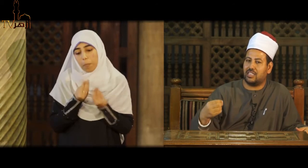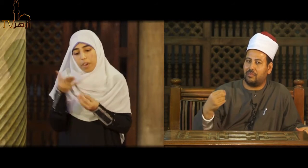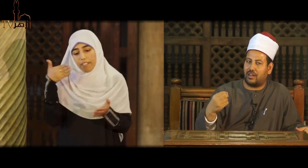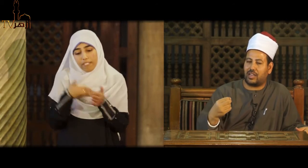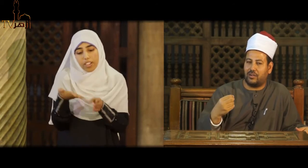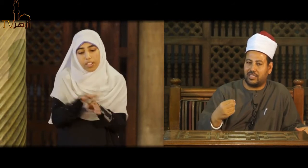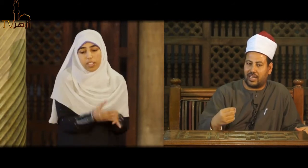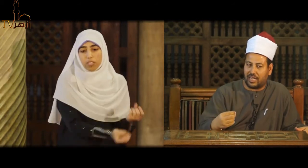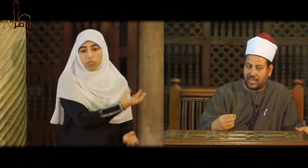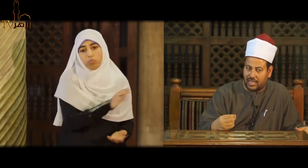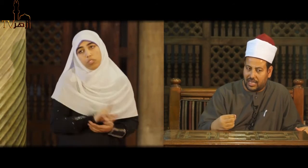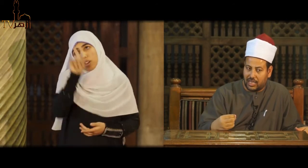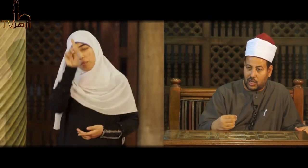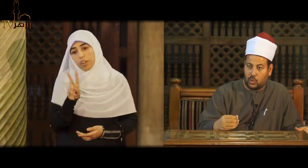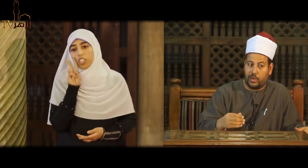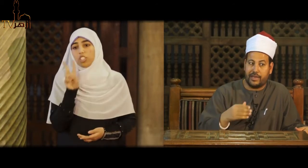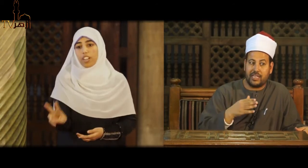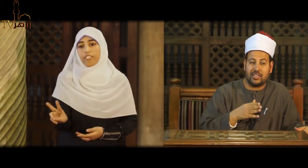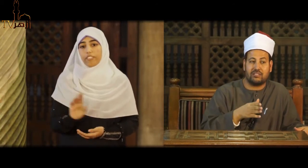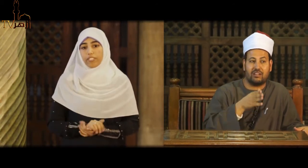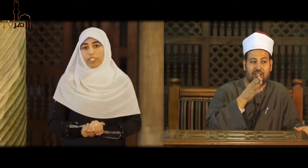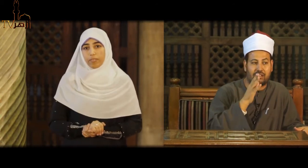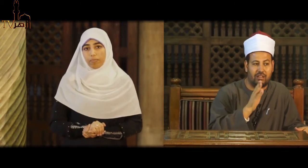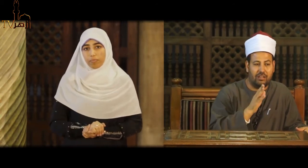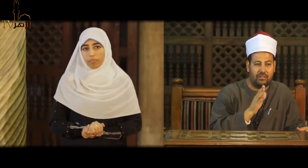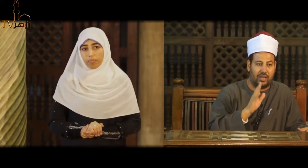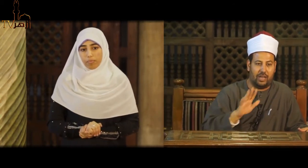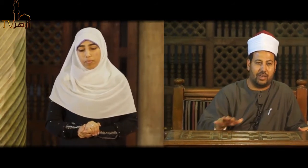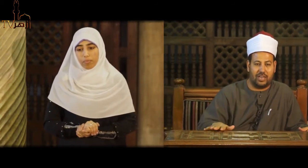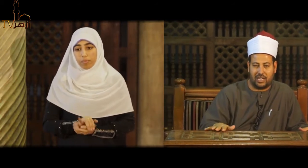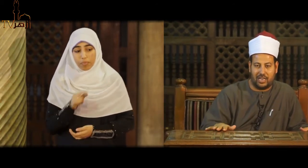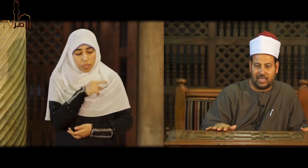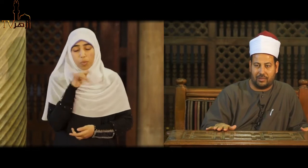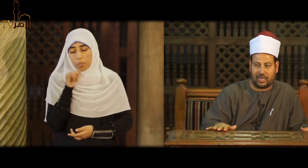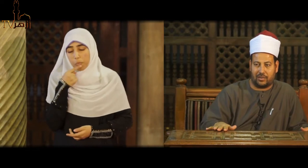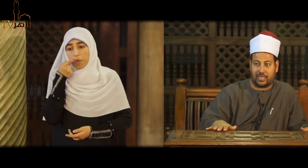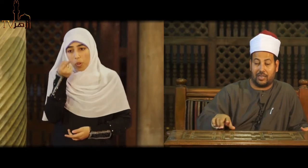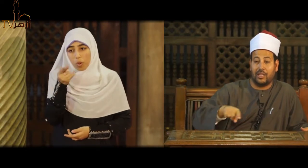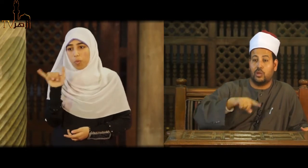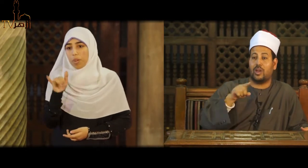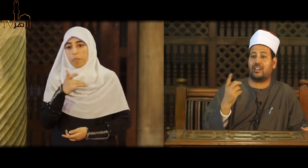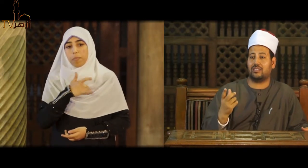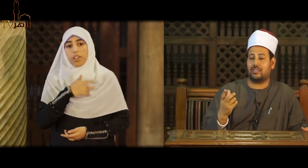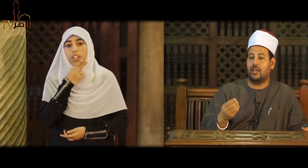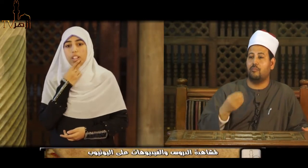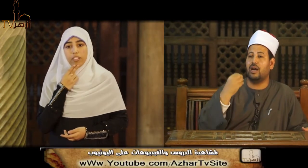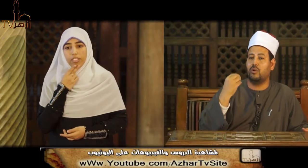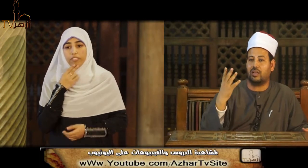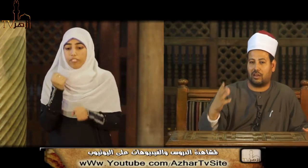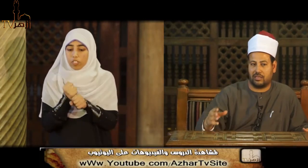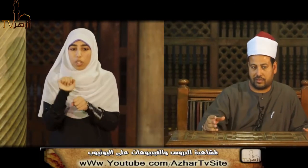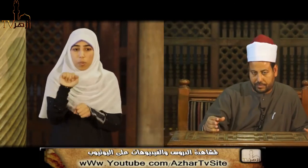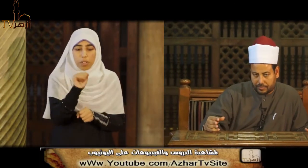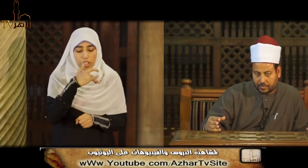لله تبارك وتعالى والنية الصادقة في العمل لله تبارك وتعالى. نلخص: ما